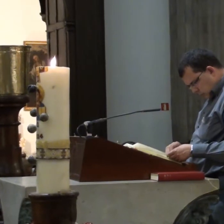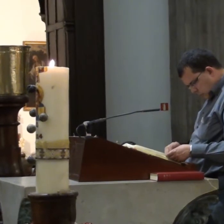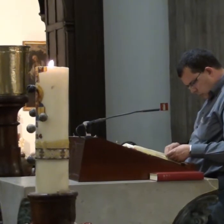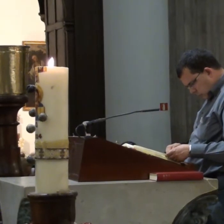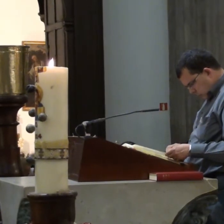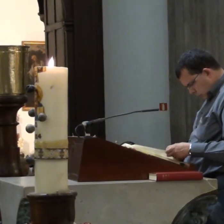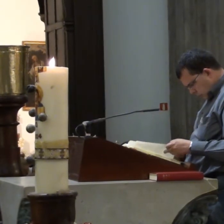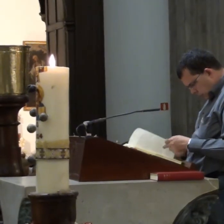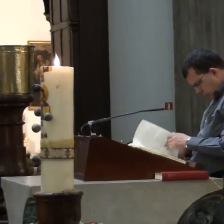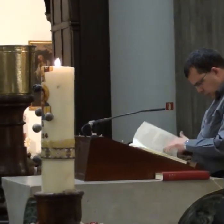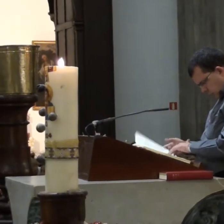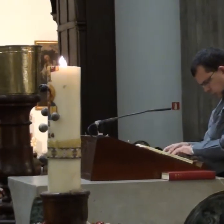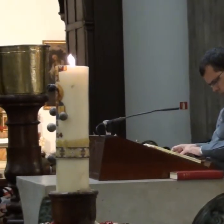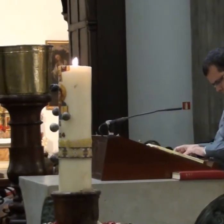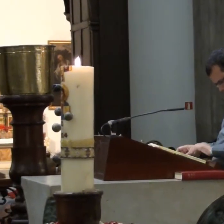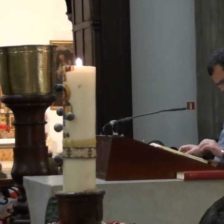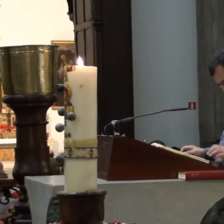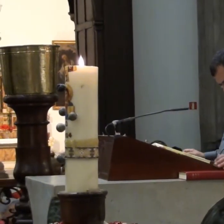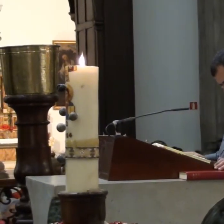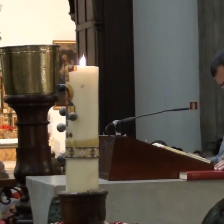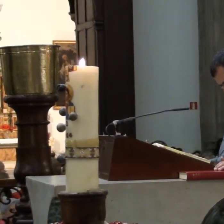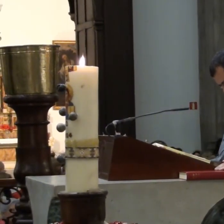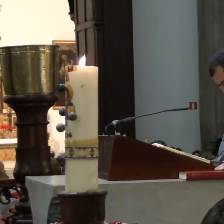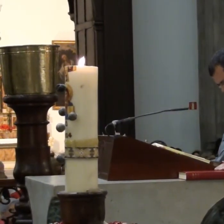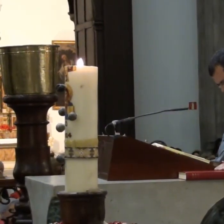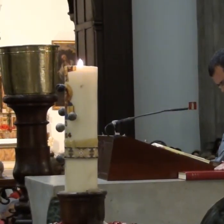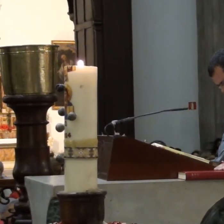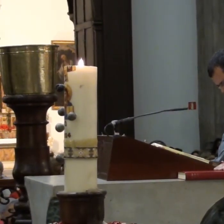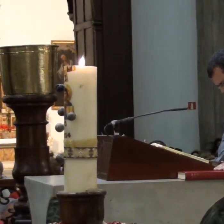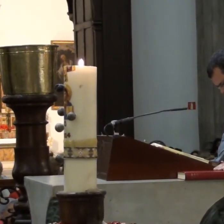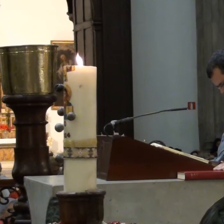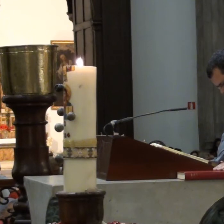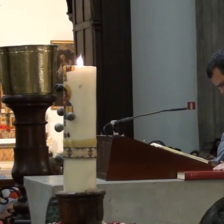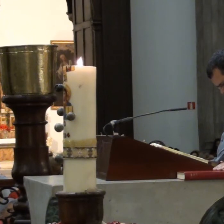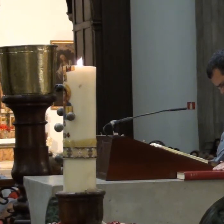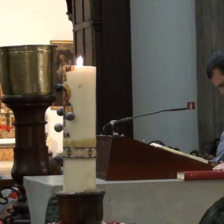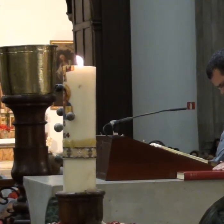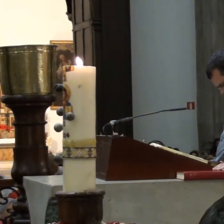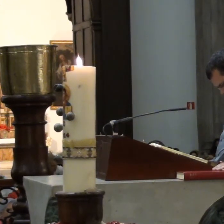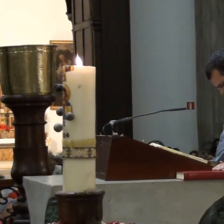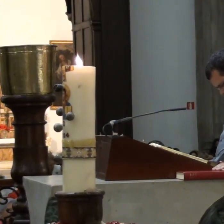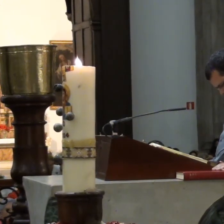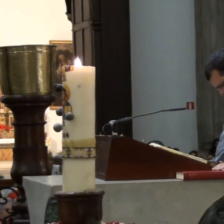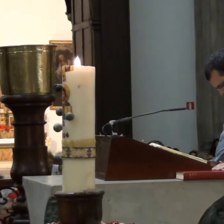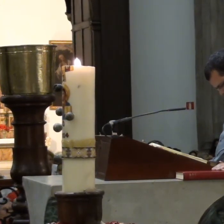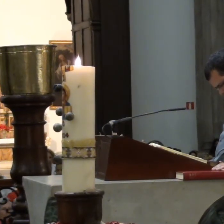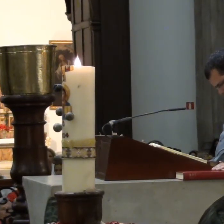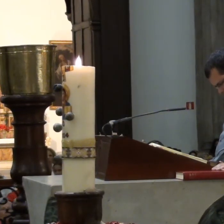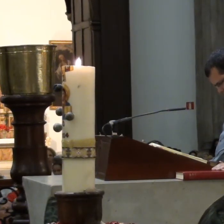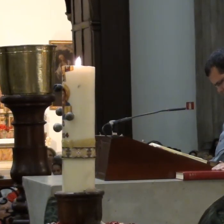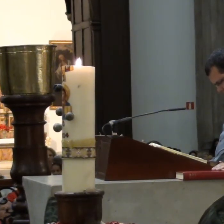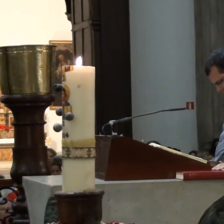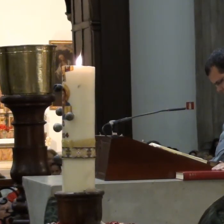ardor para salir al mundo a proclamar hoy es el mismo espíritu sigue suscitando Apóstoles